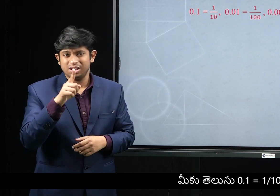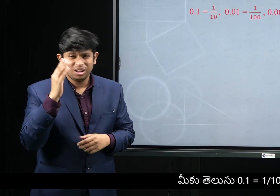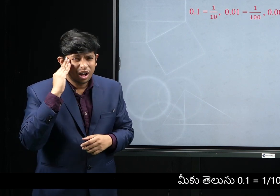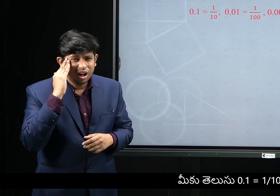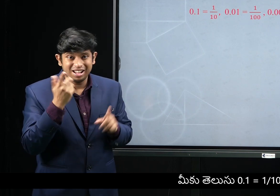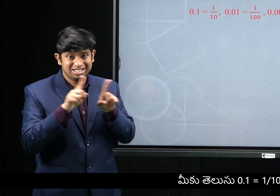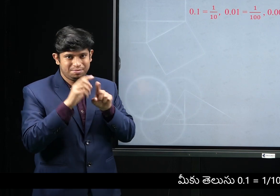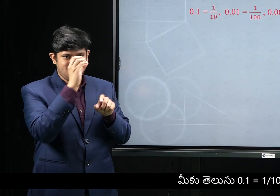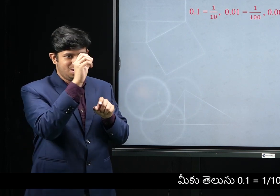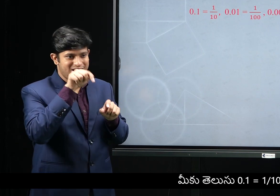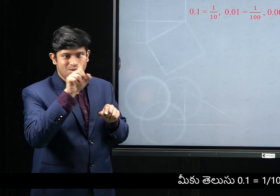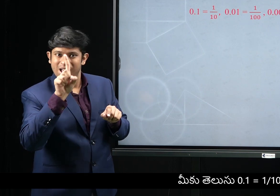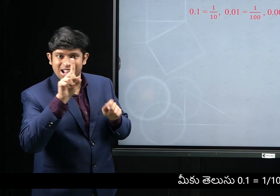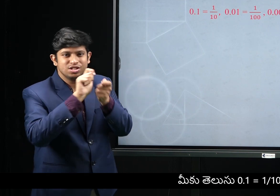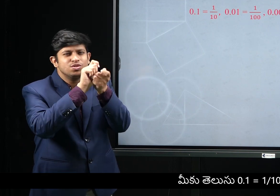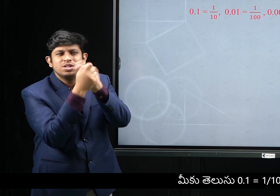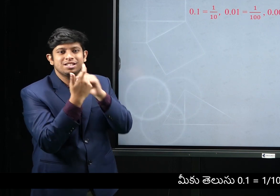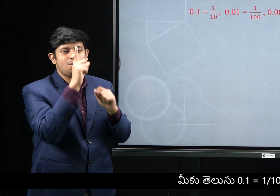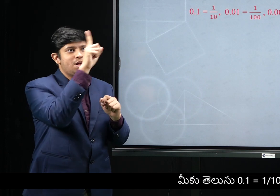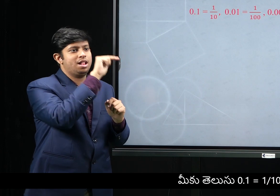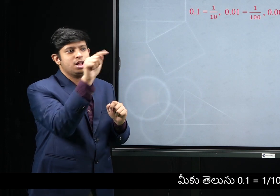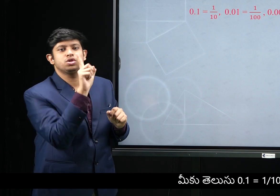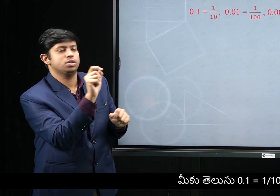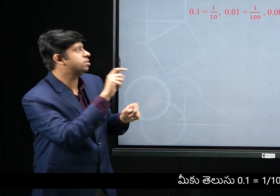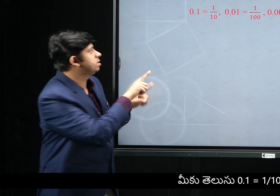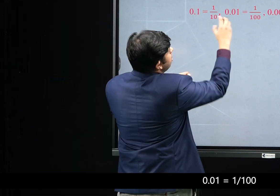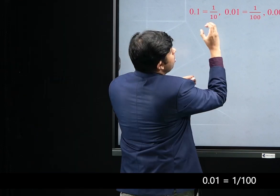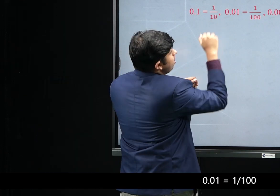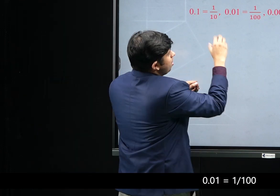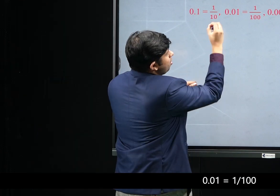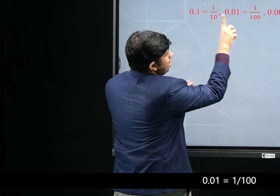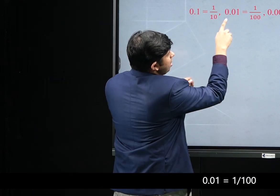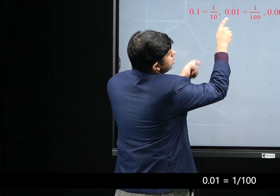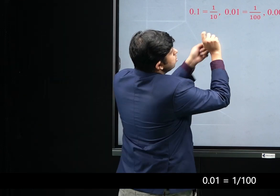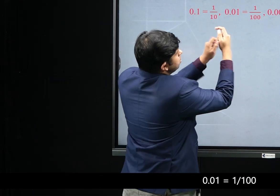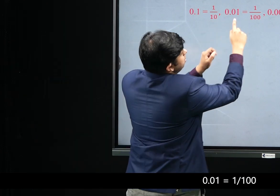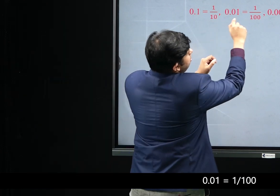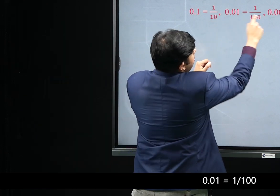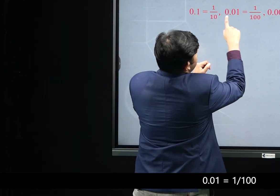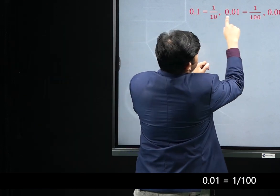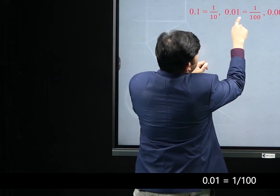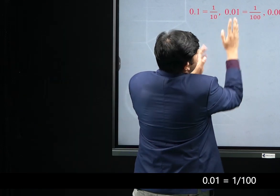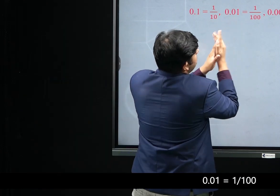మీకు తెలుసు 0.1 = 1/10, 0.01 = 1/100,